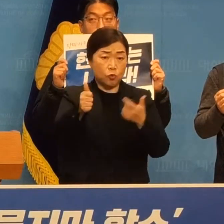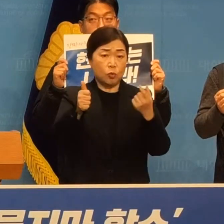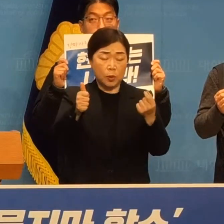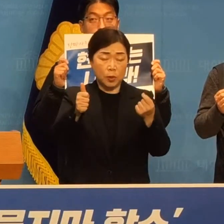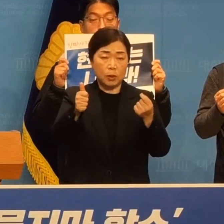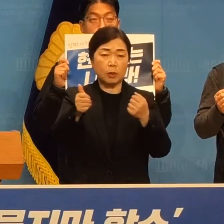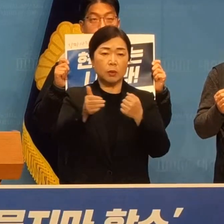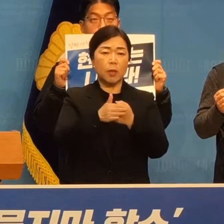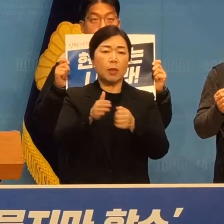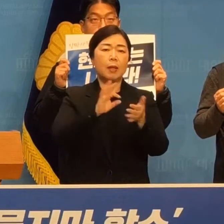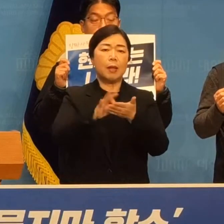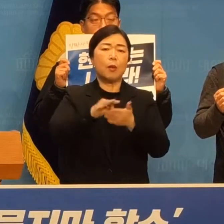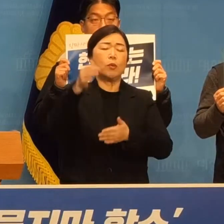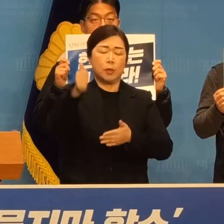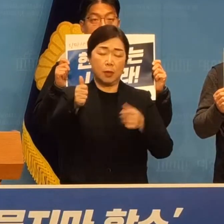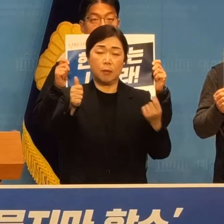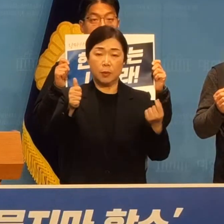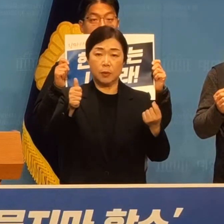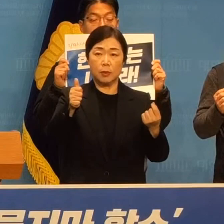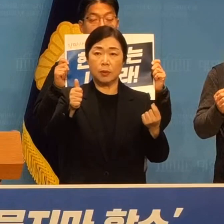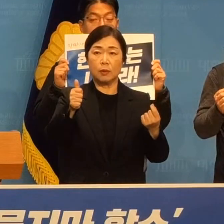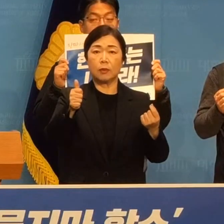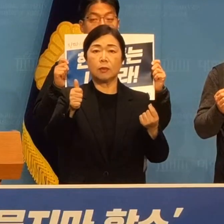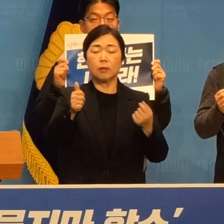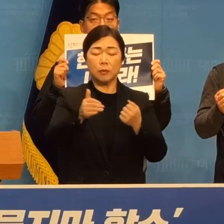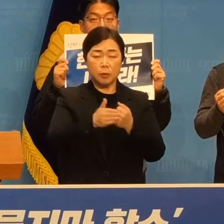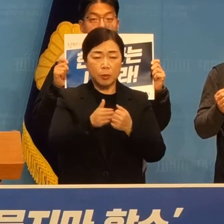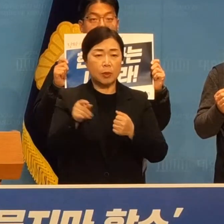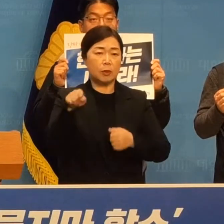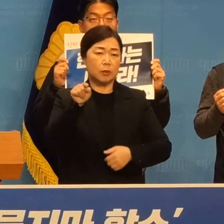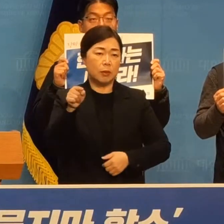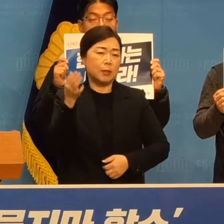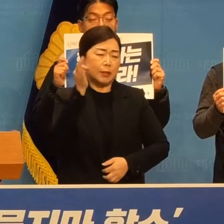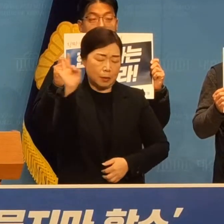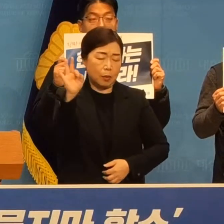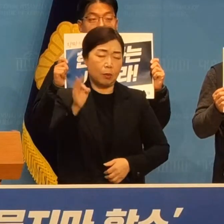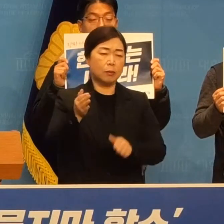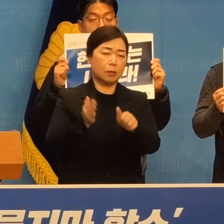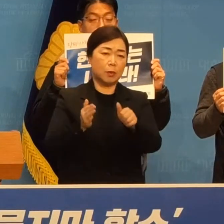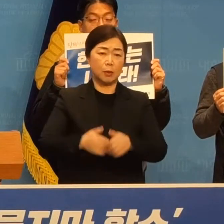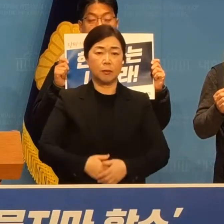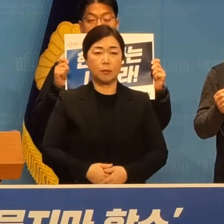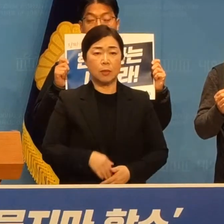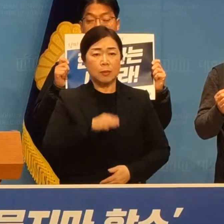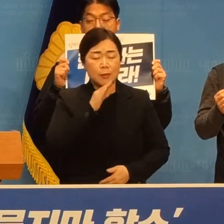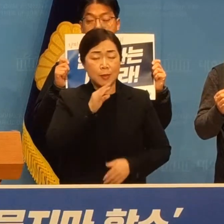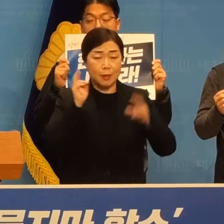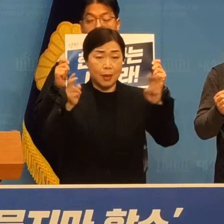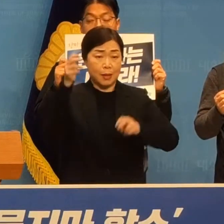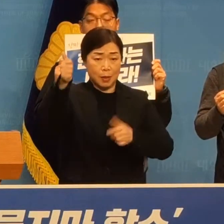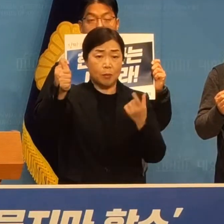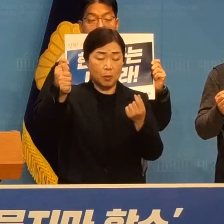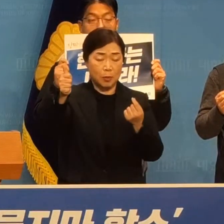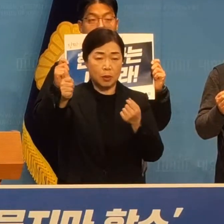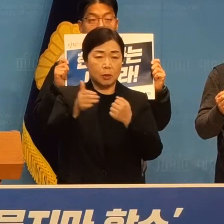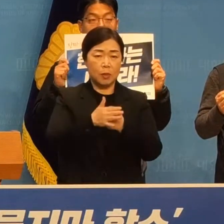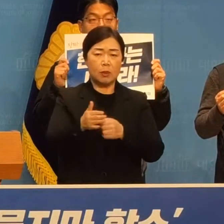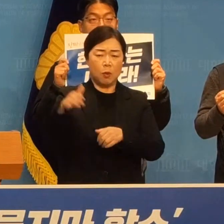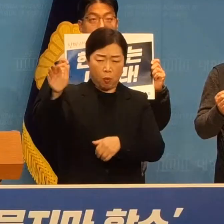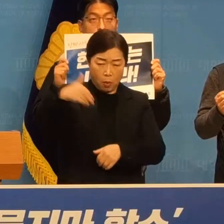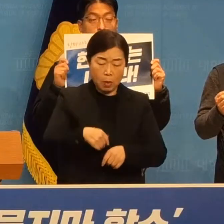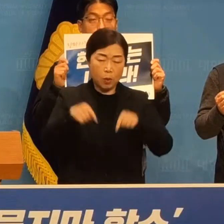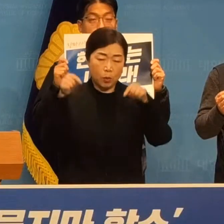원청 사용자로서 지위에 있음을 인정하고 진짜 사장으로서 교섭에